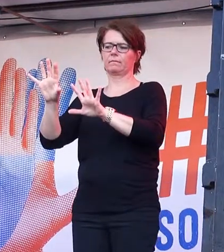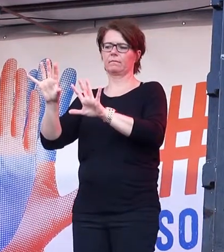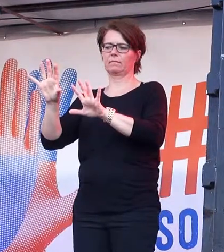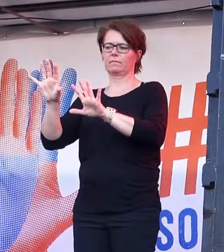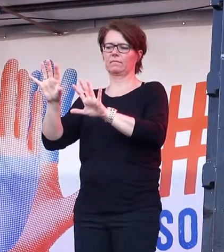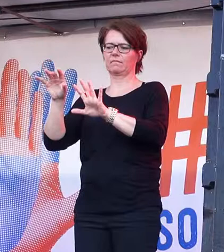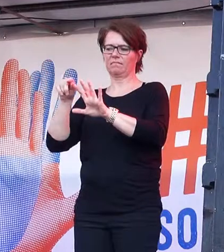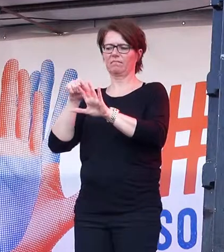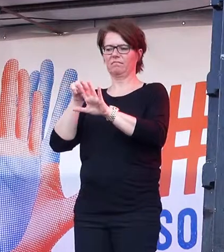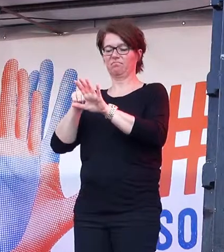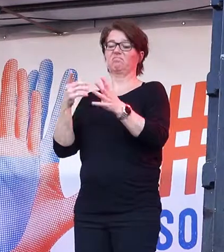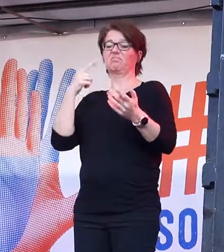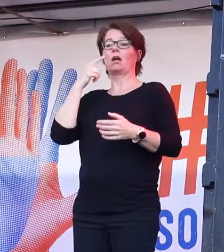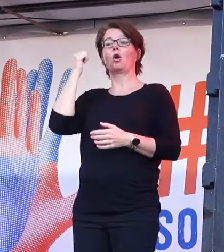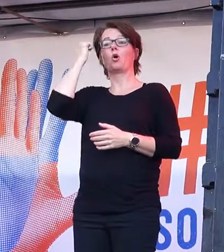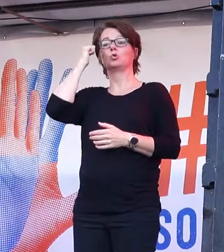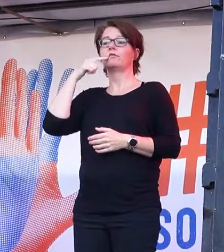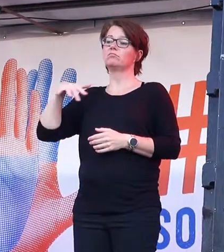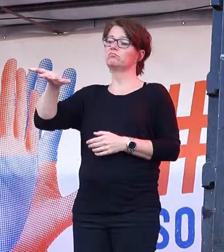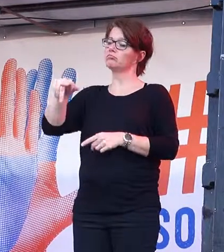Ich nehme dieses Ding mal raus, weil...